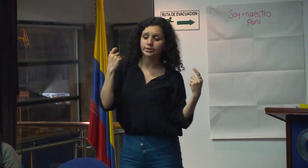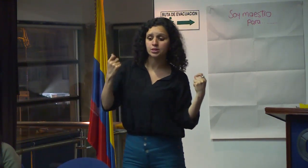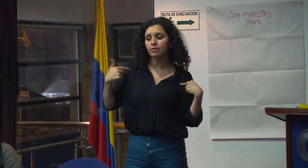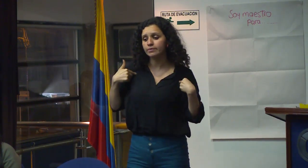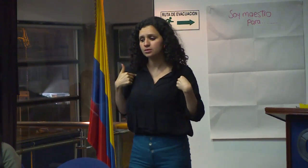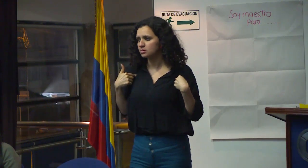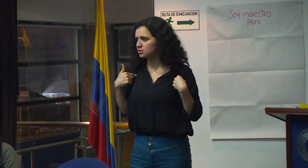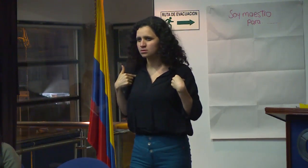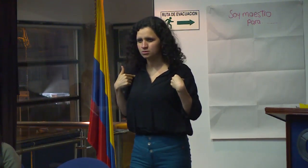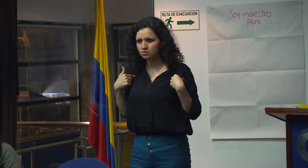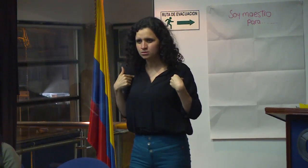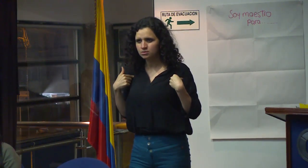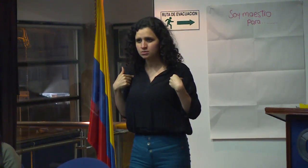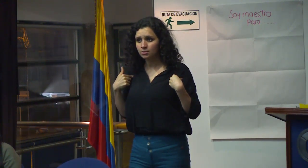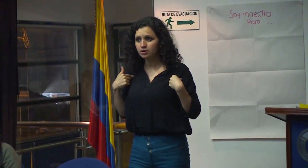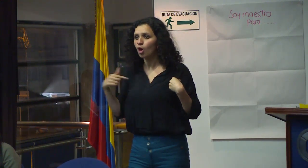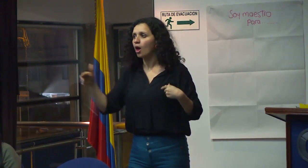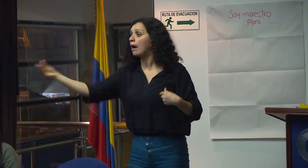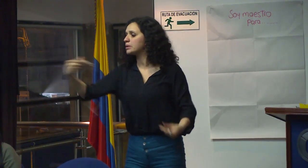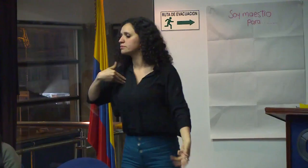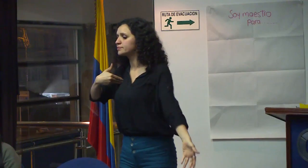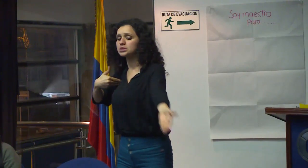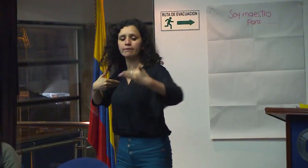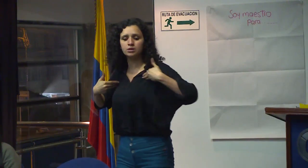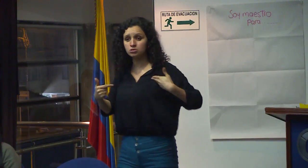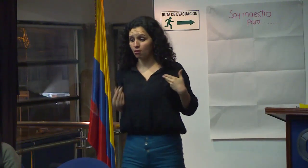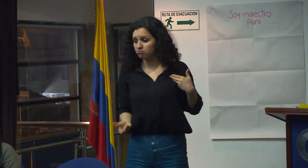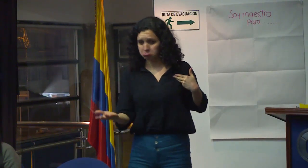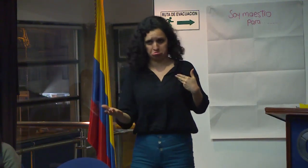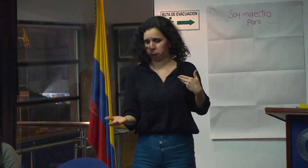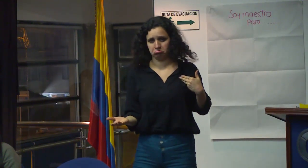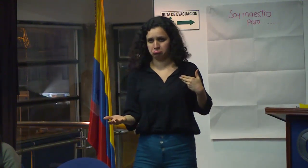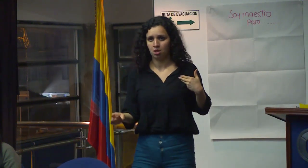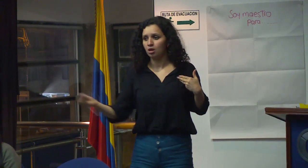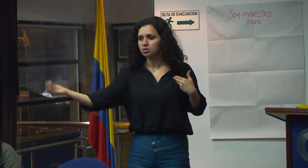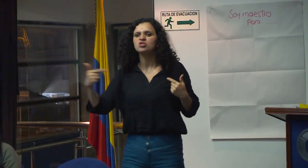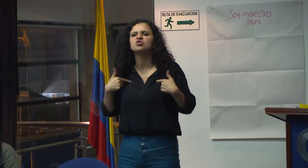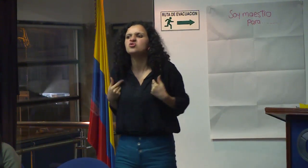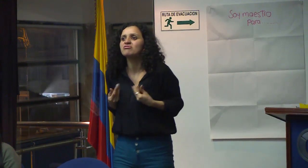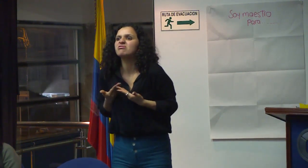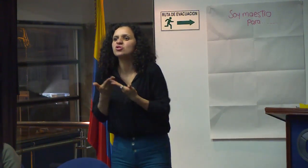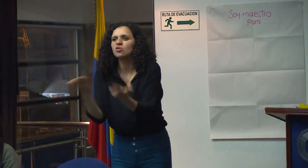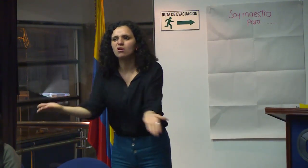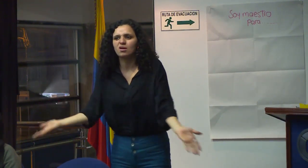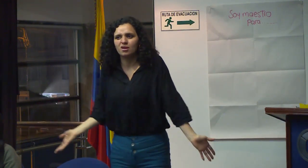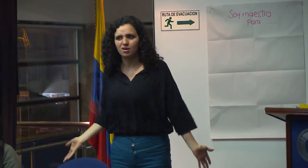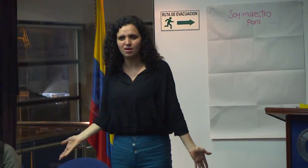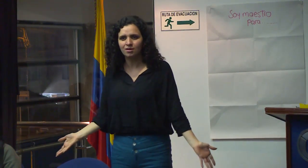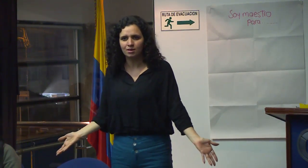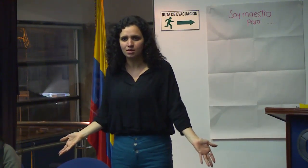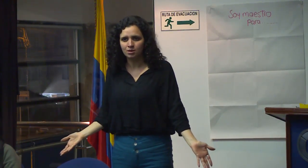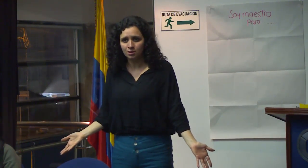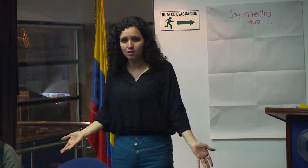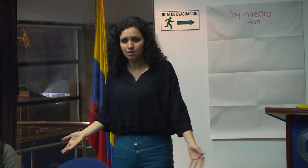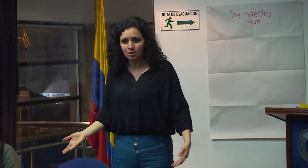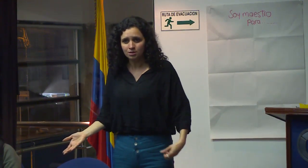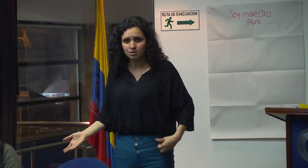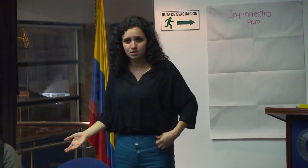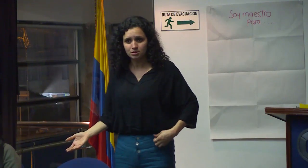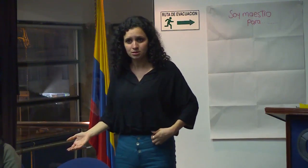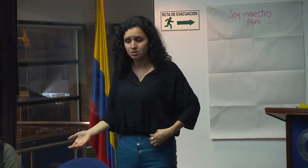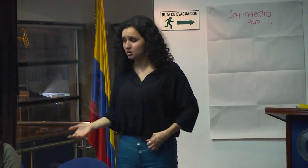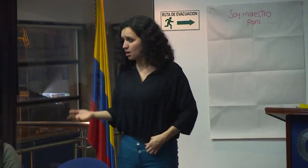que todo hacia mí. ¿Sí? Desde ahí. Pero ¿y yo qué doy? Yo, y lo uno con lo anterior